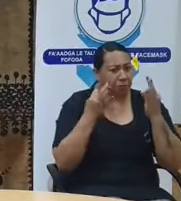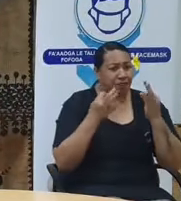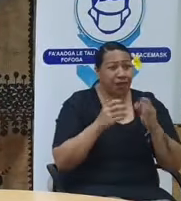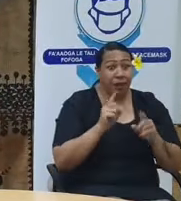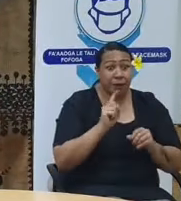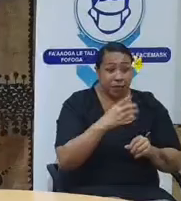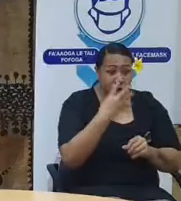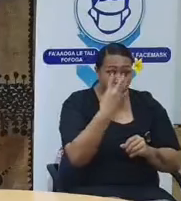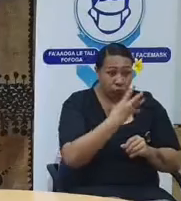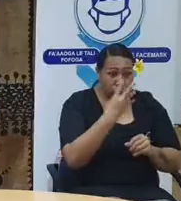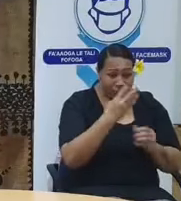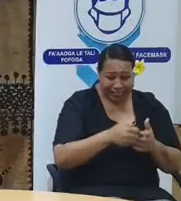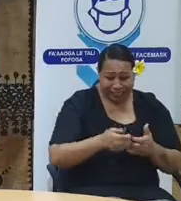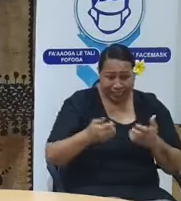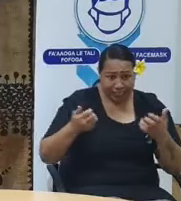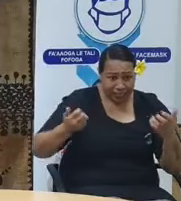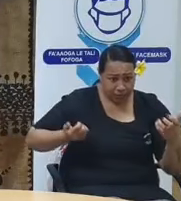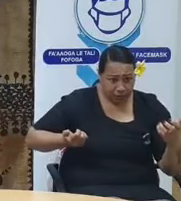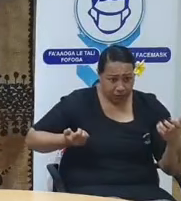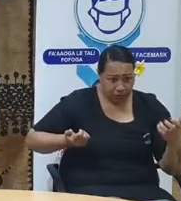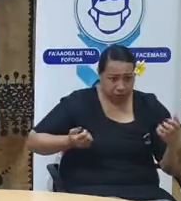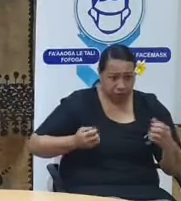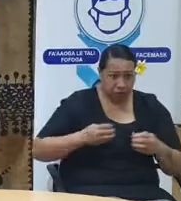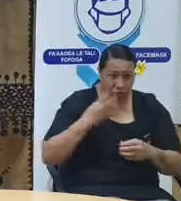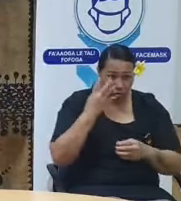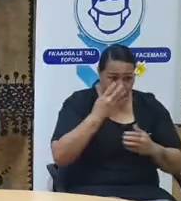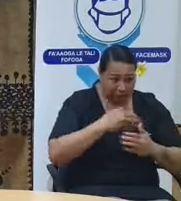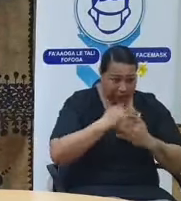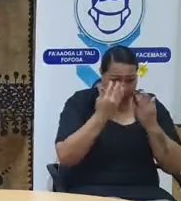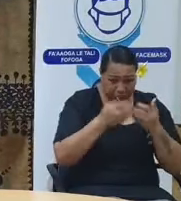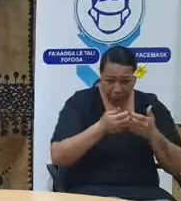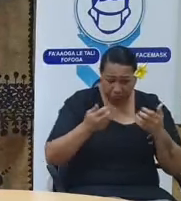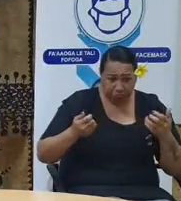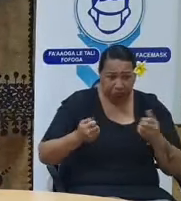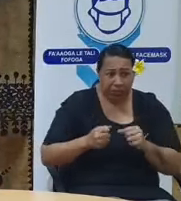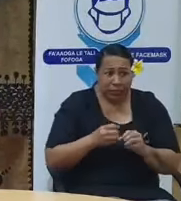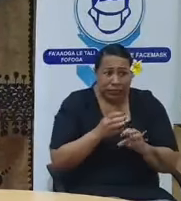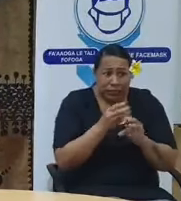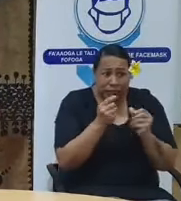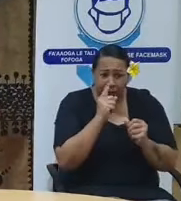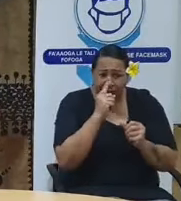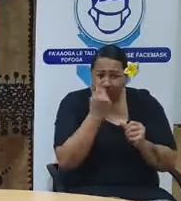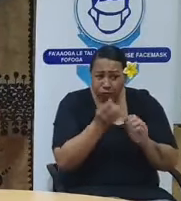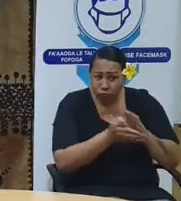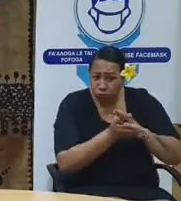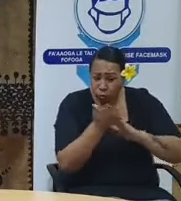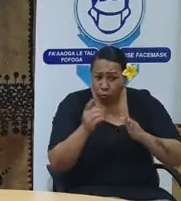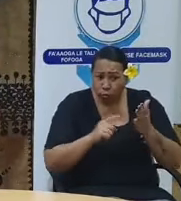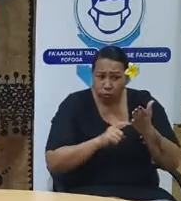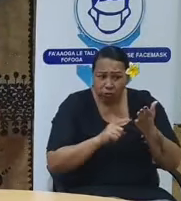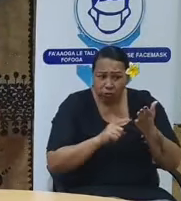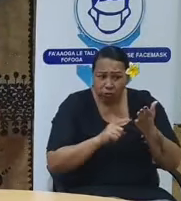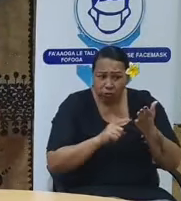e ye mana o mai mo mia o lesi ole le fa na tu ile fa le ui tu lang fa pena fa in ka ke ya o ma ka mo fa